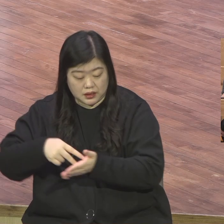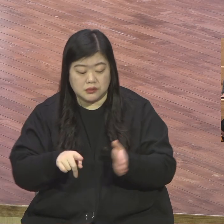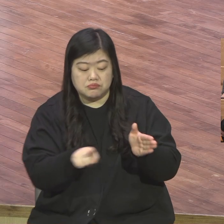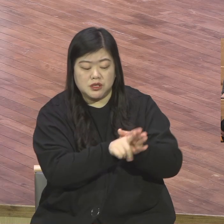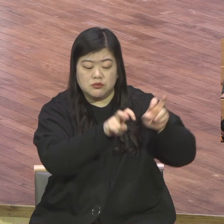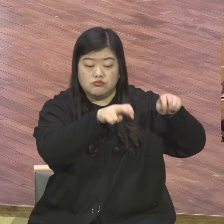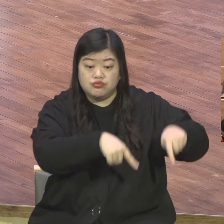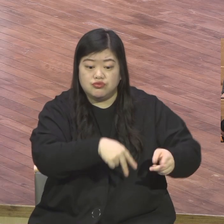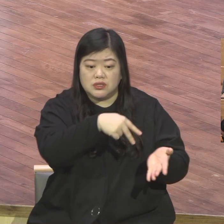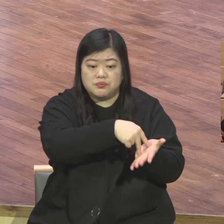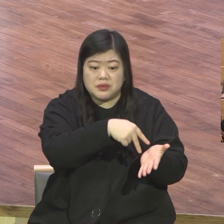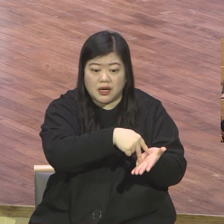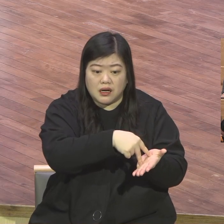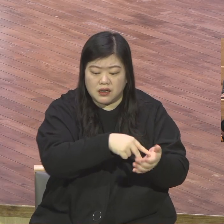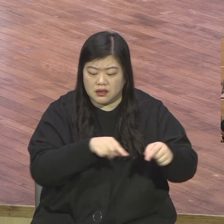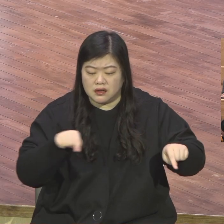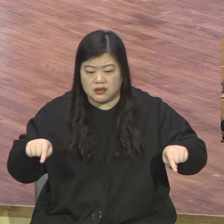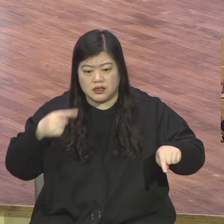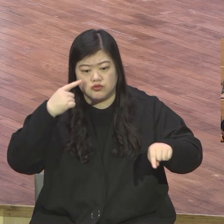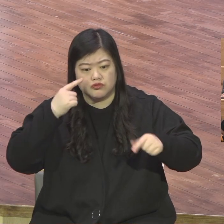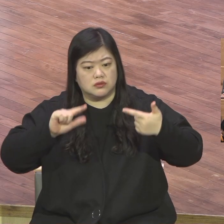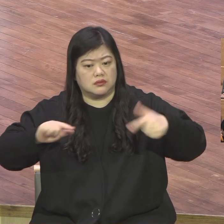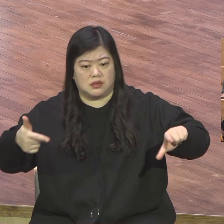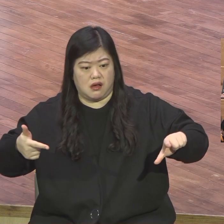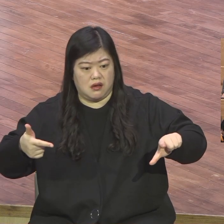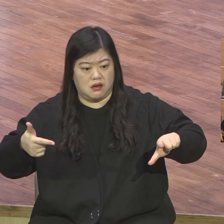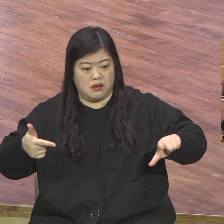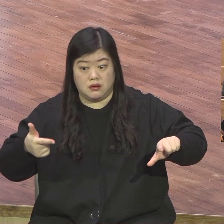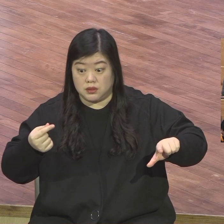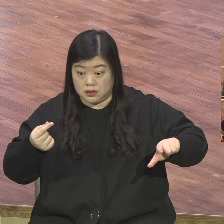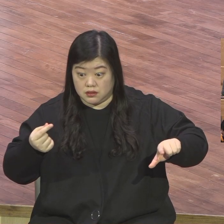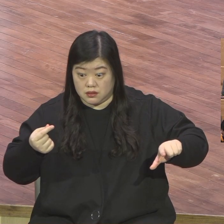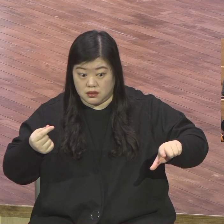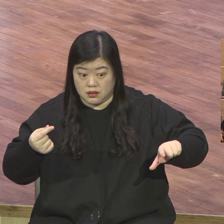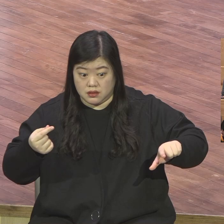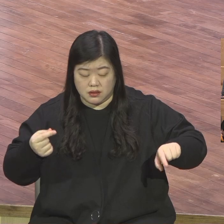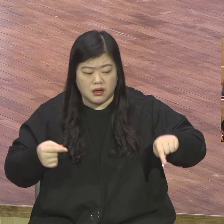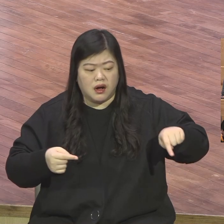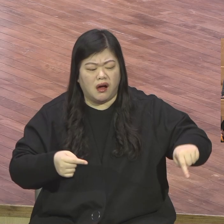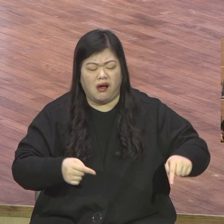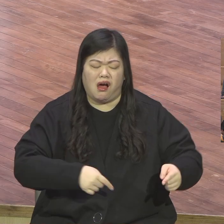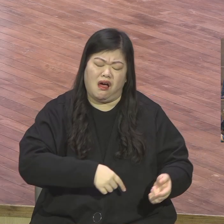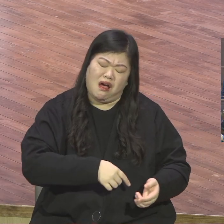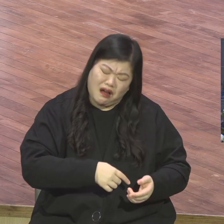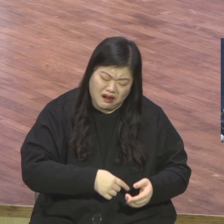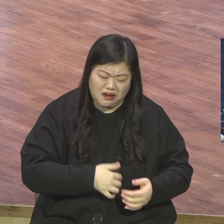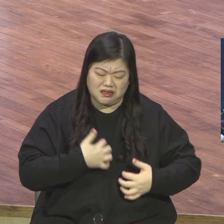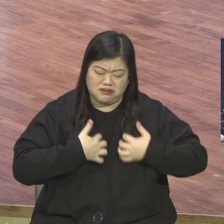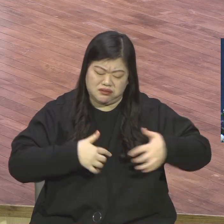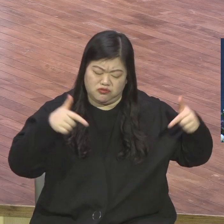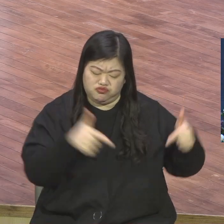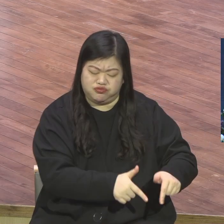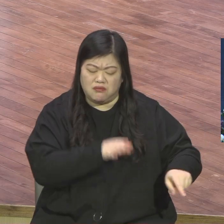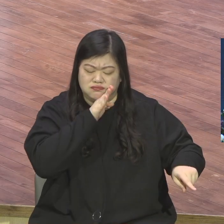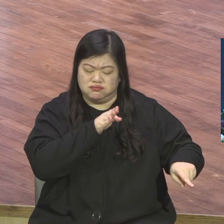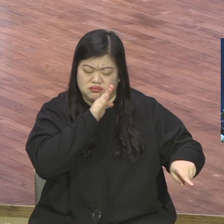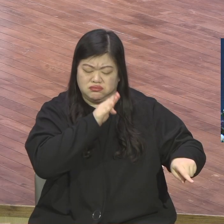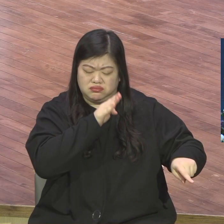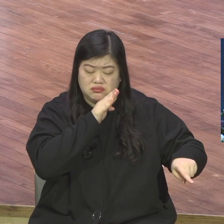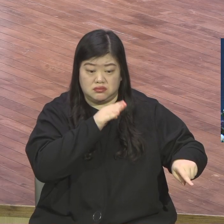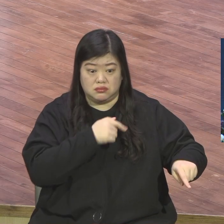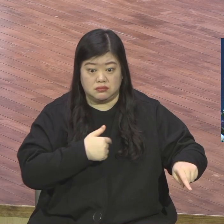그것이 바로 문제와 사건을 불신자와 똑같이 당하지만은